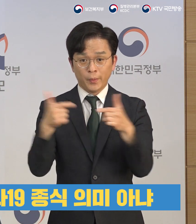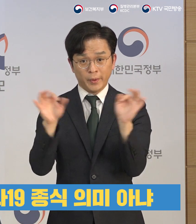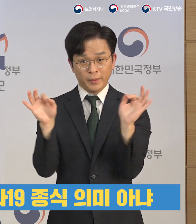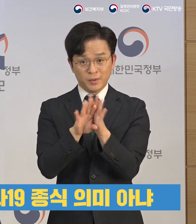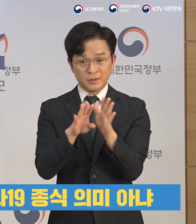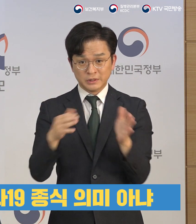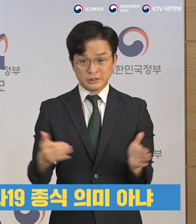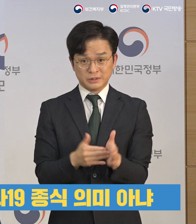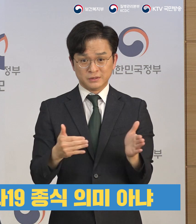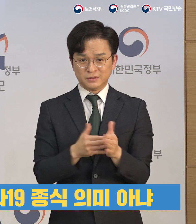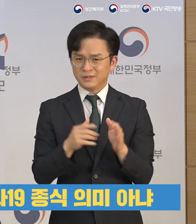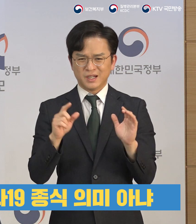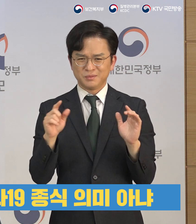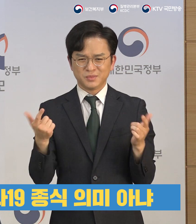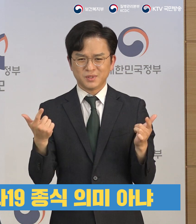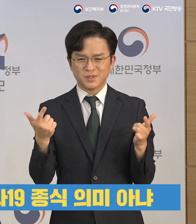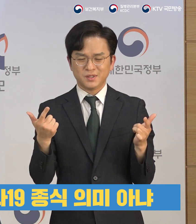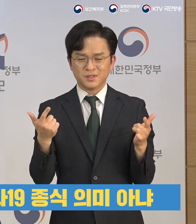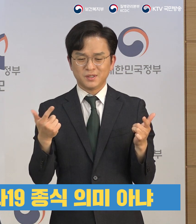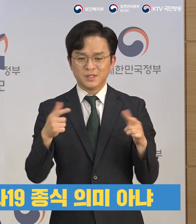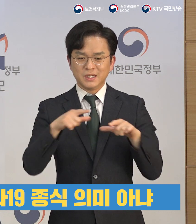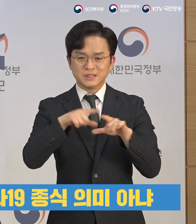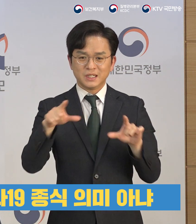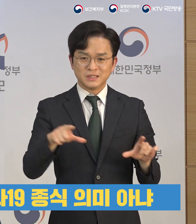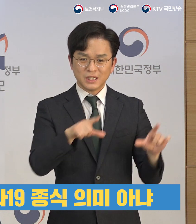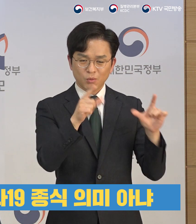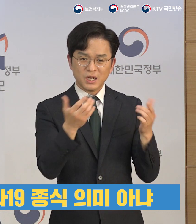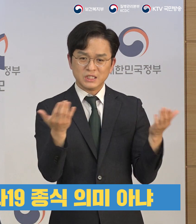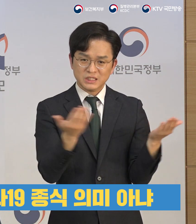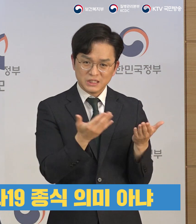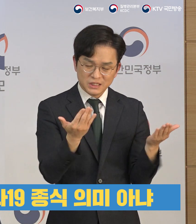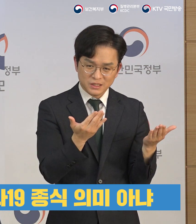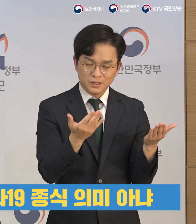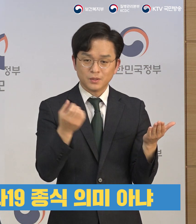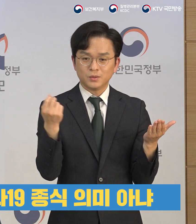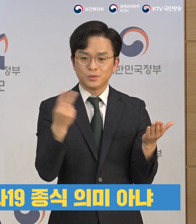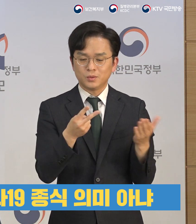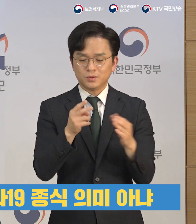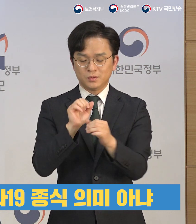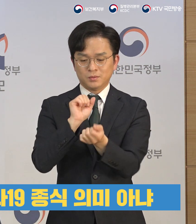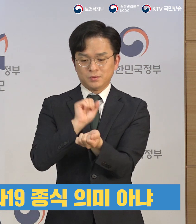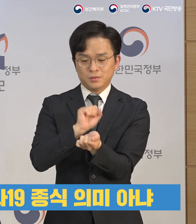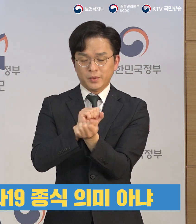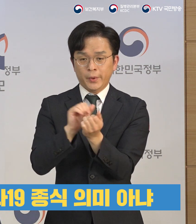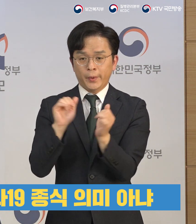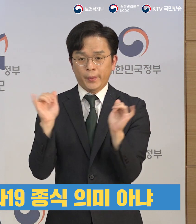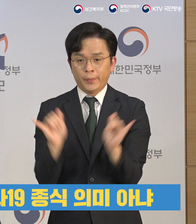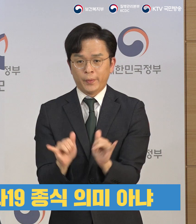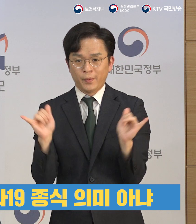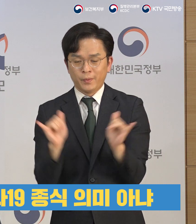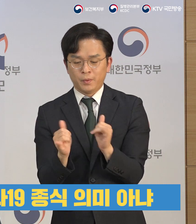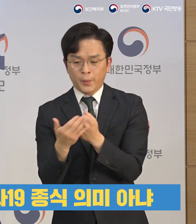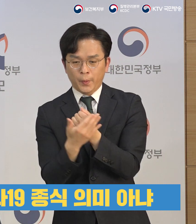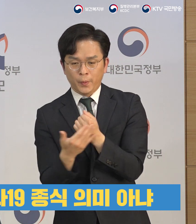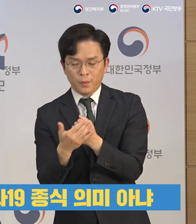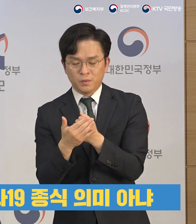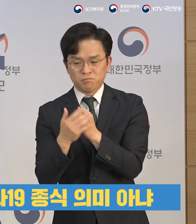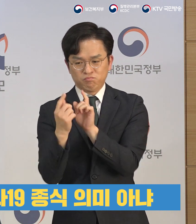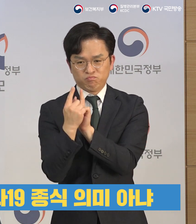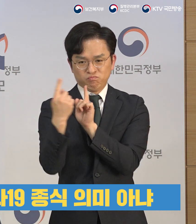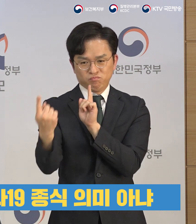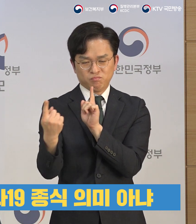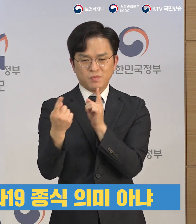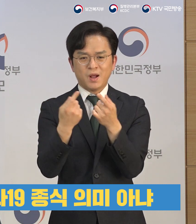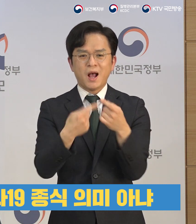것이 아닙니다 지역 사회에서 구나 1구 감염이 발생하더라도 예 대규모 전파를